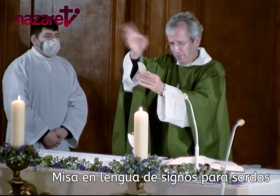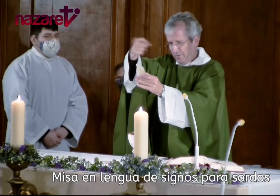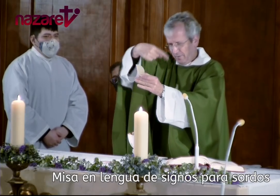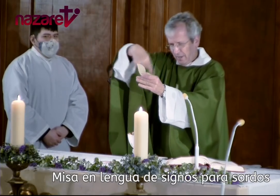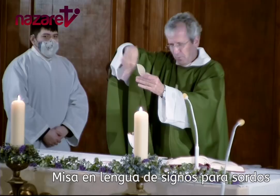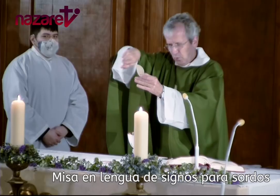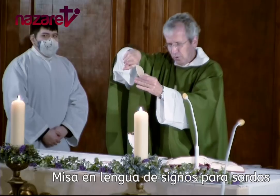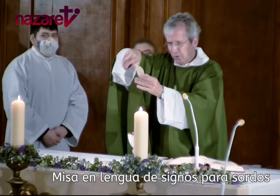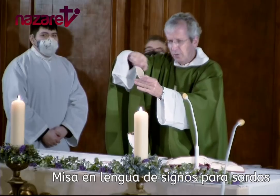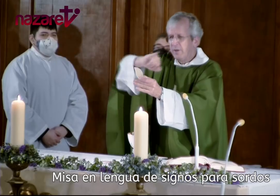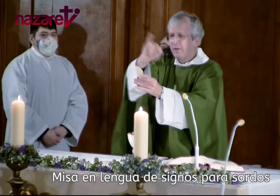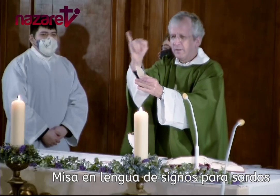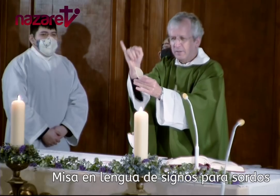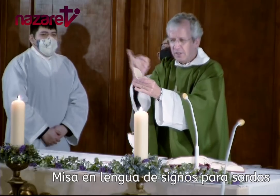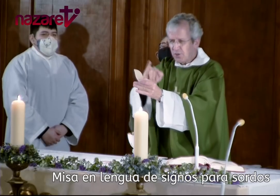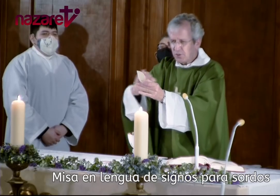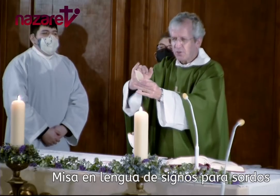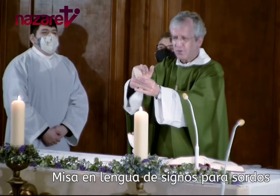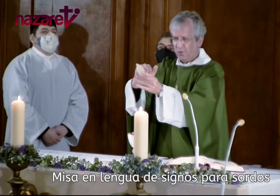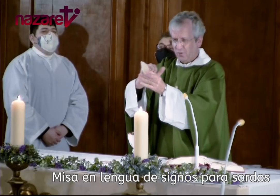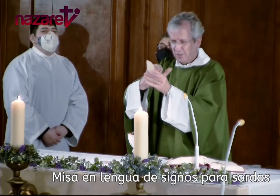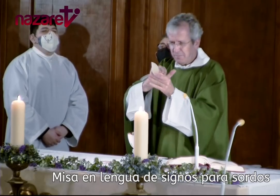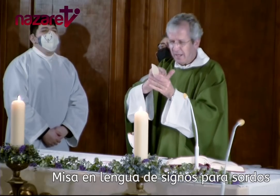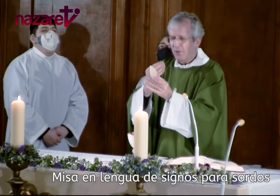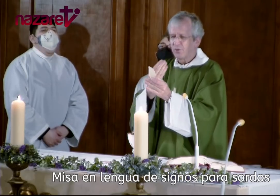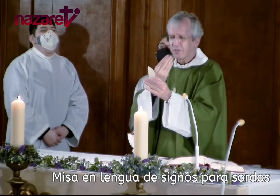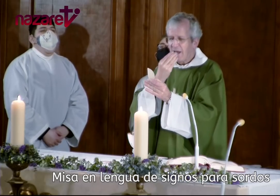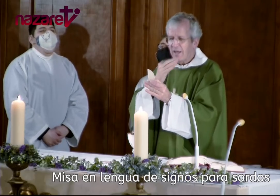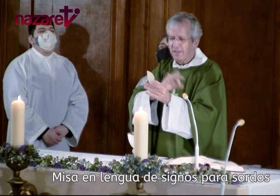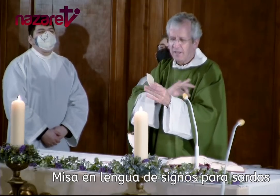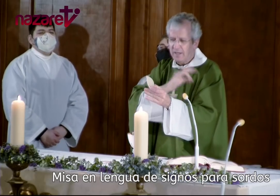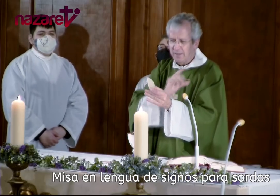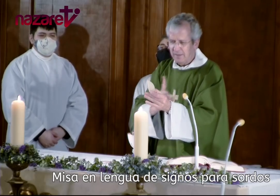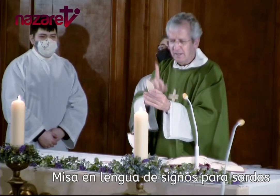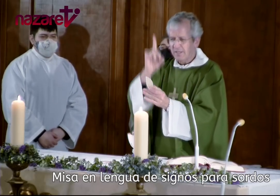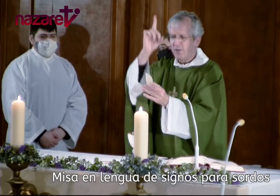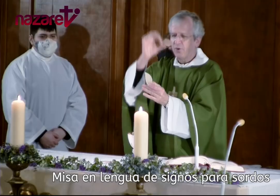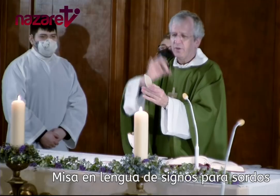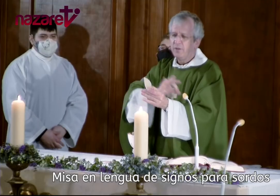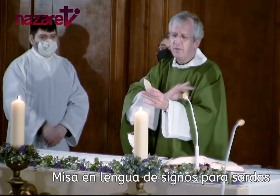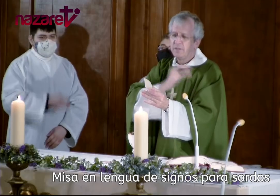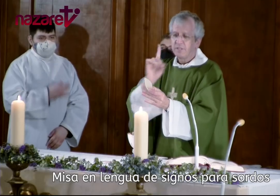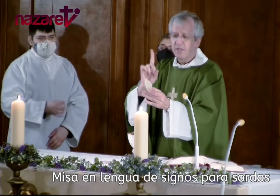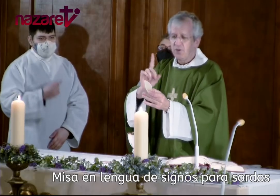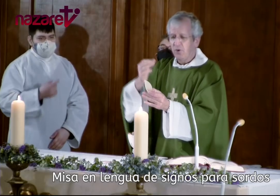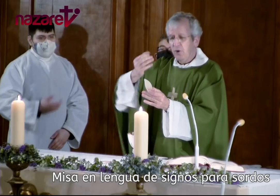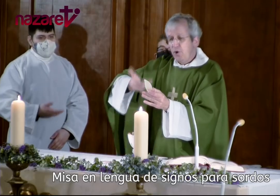del mundo. Dichosos los invitados a la cena ante el Señor. Señor, no